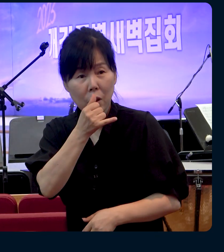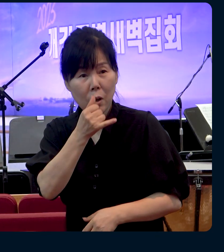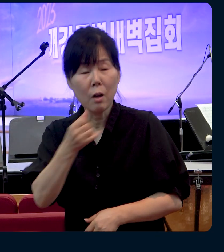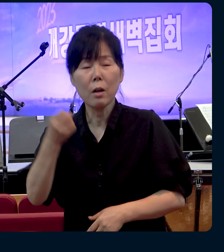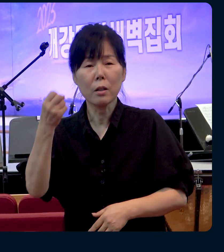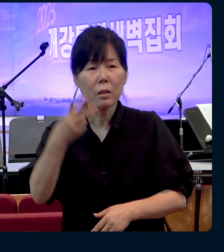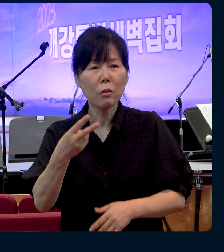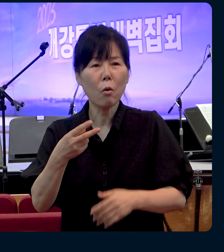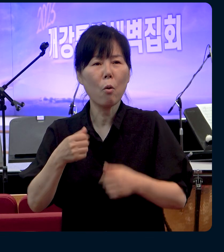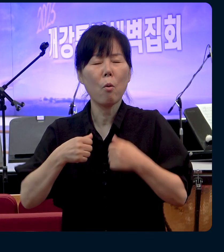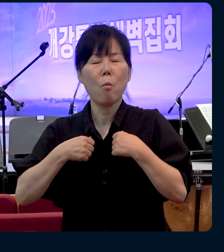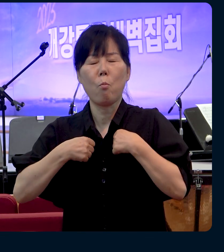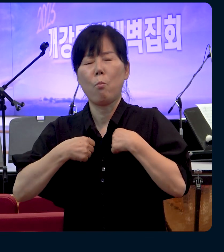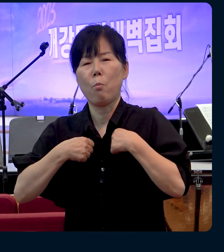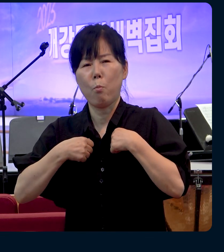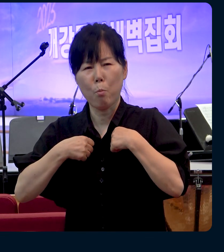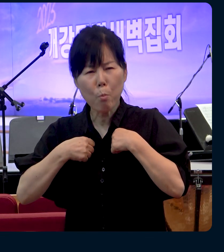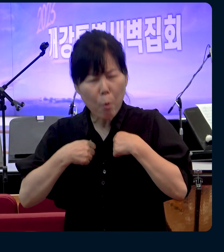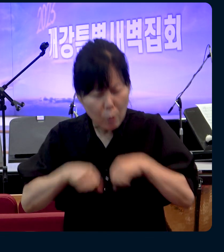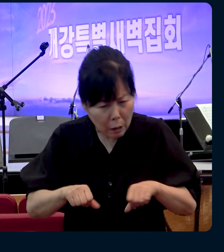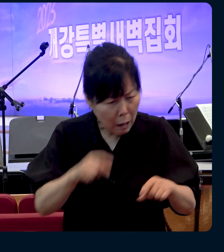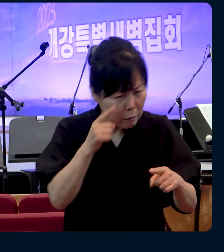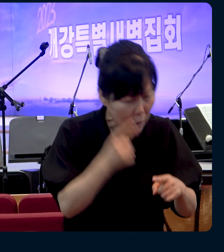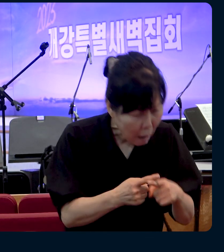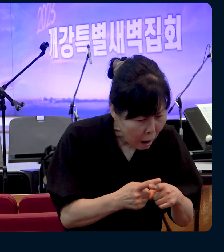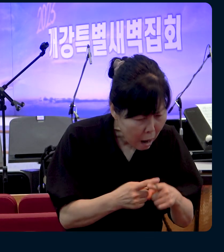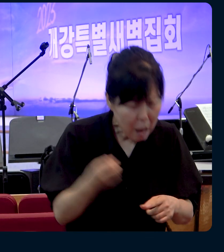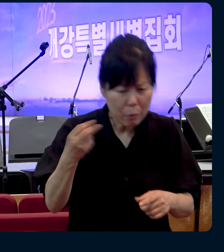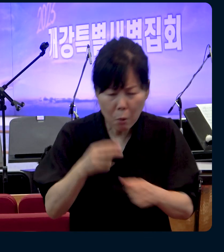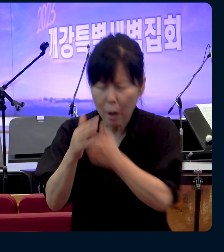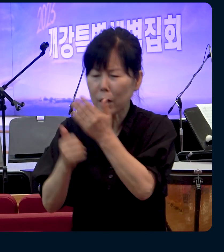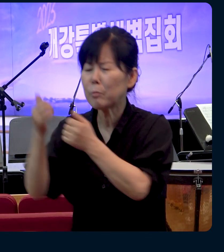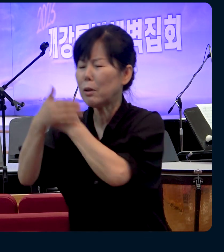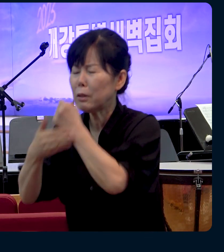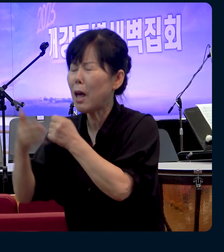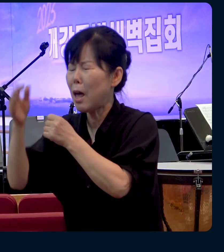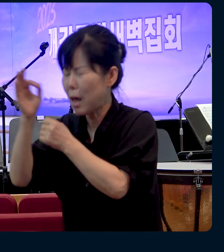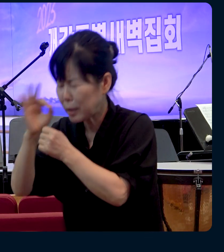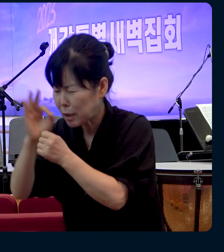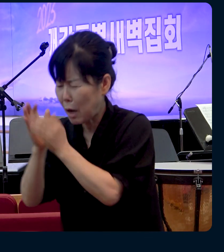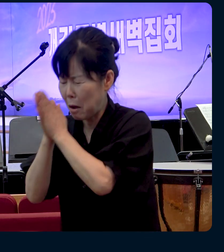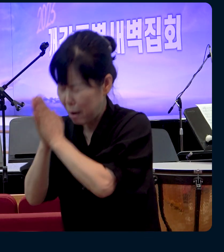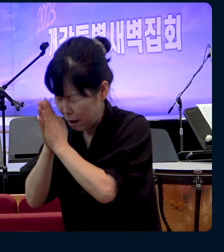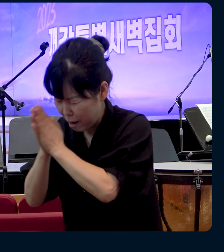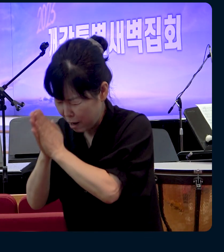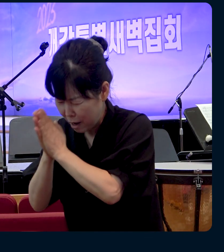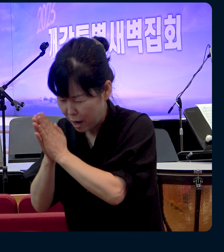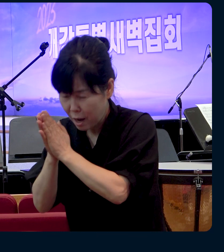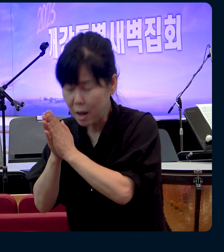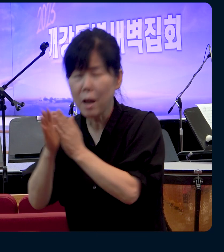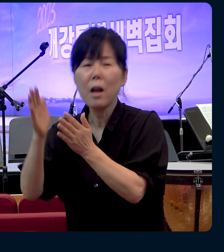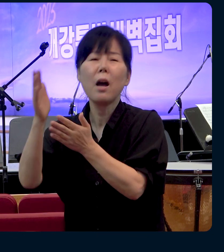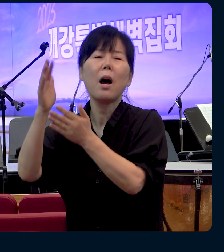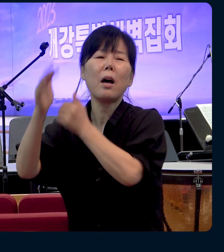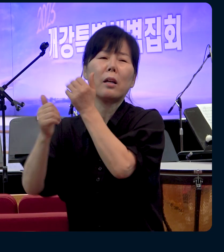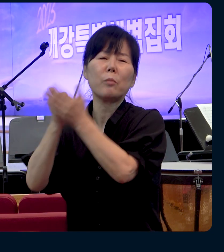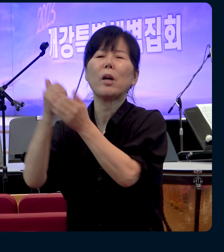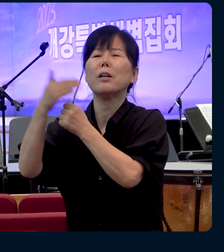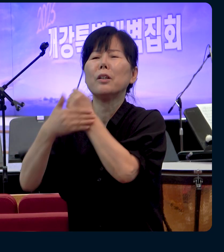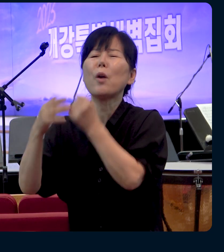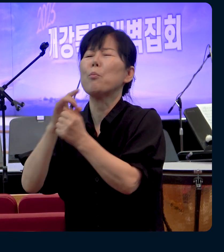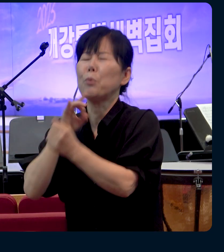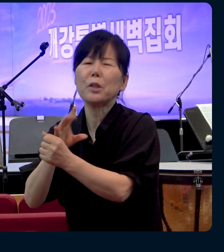그런데 그러면서 계속 포기 안 하고, 그래도 하나님의 은혜를 구하면서, 주의 은혜밖에 내가 살 것이